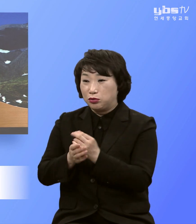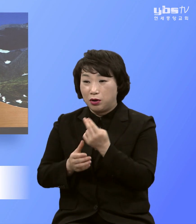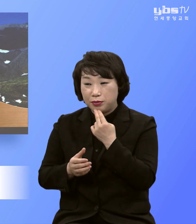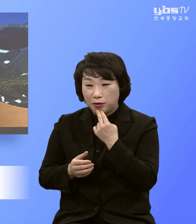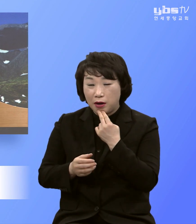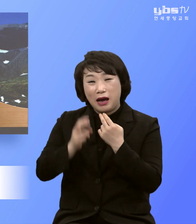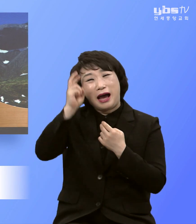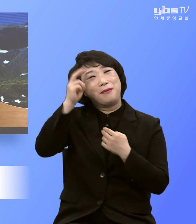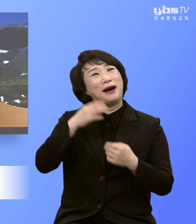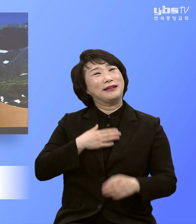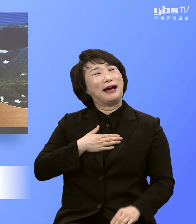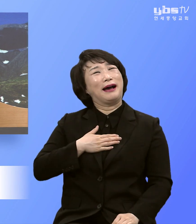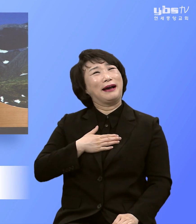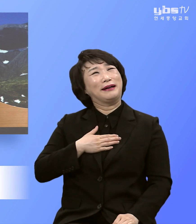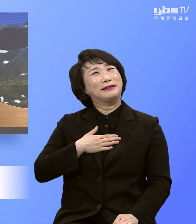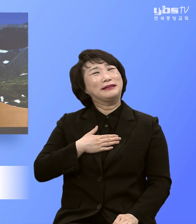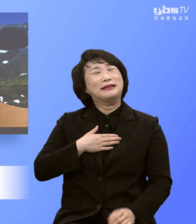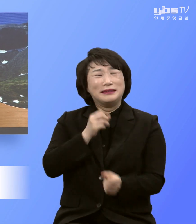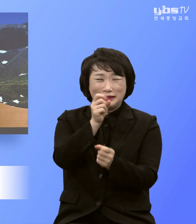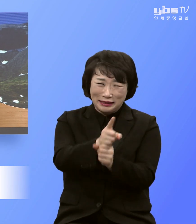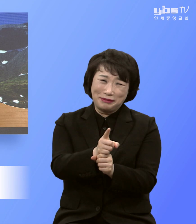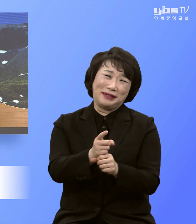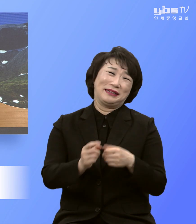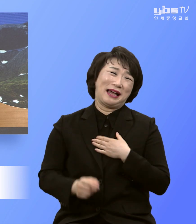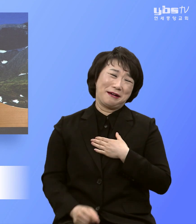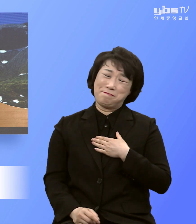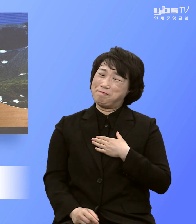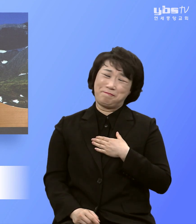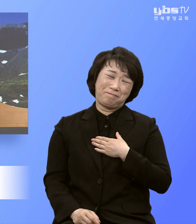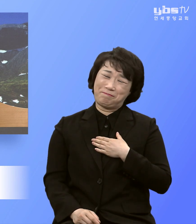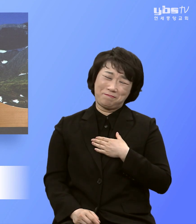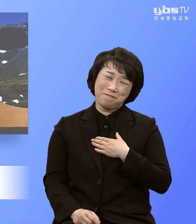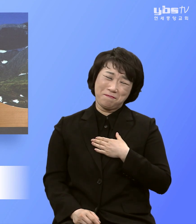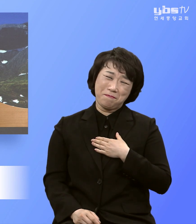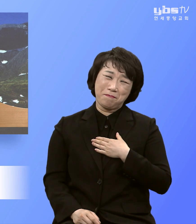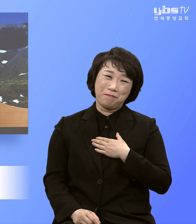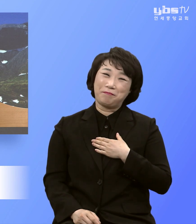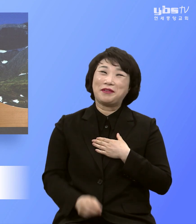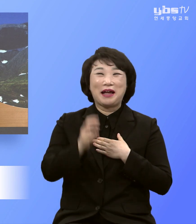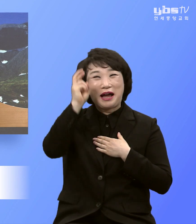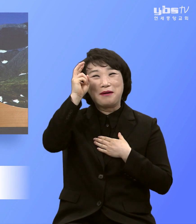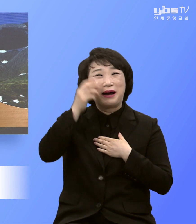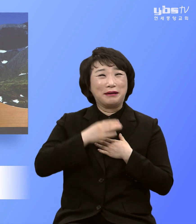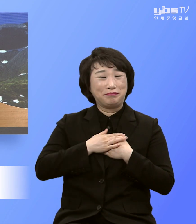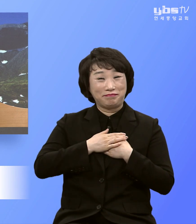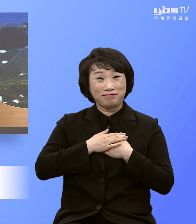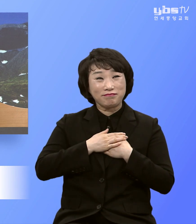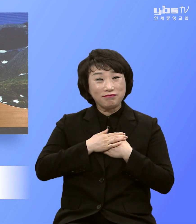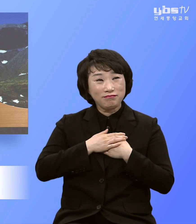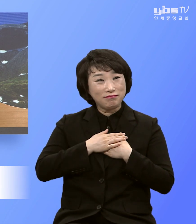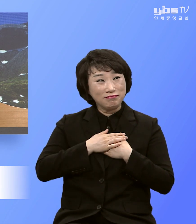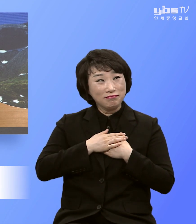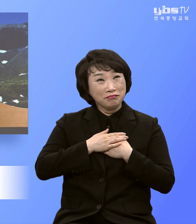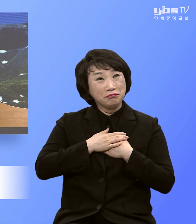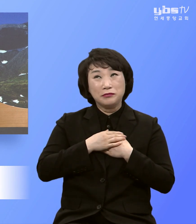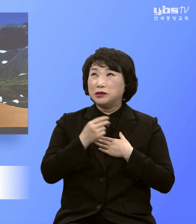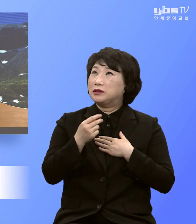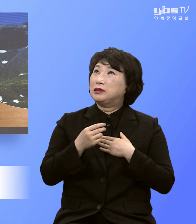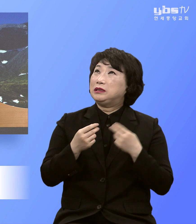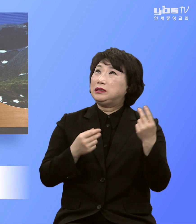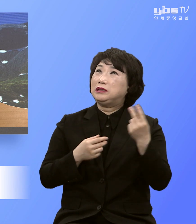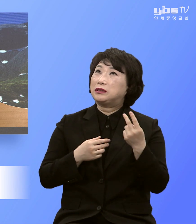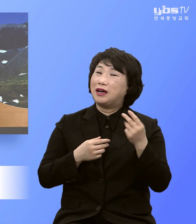했으면요, 저는 벌써 죄송합니다. 저는 아마